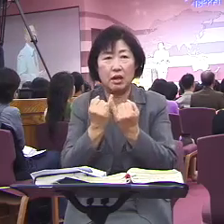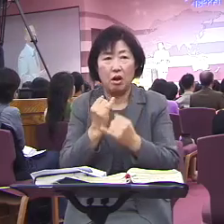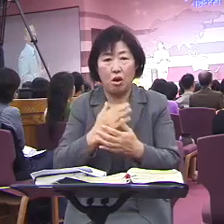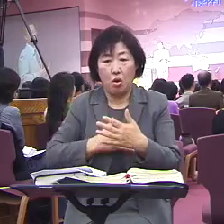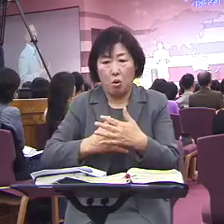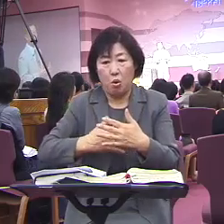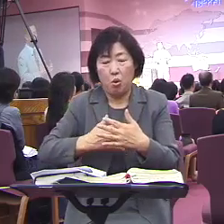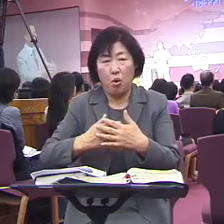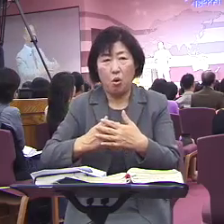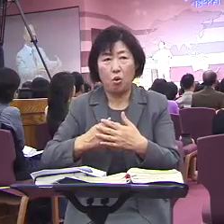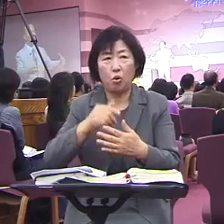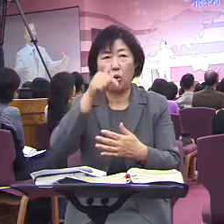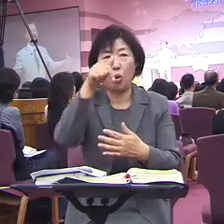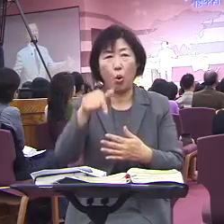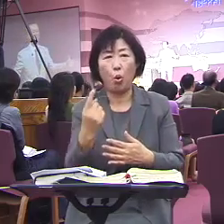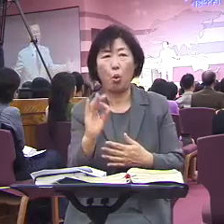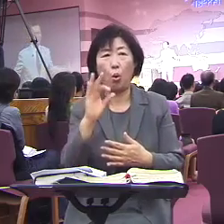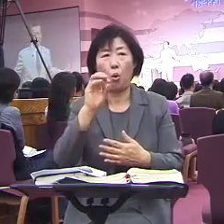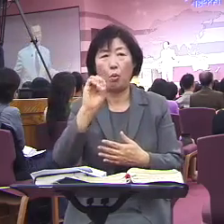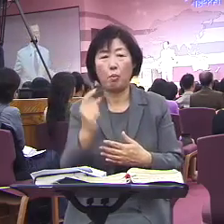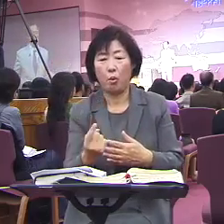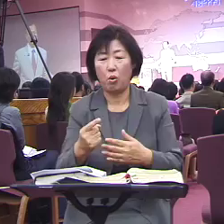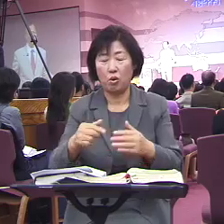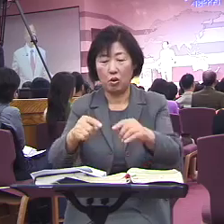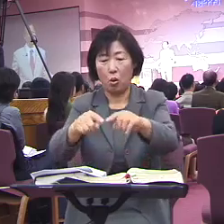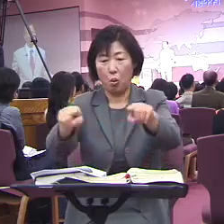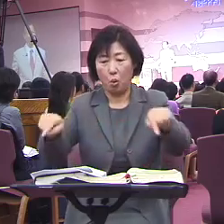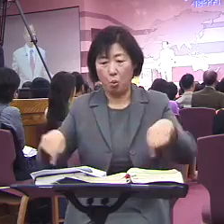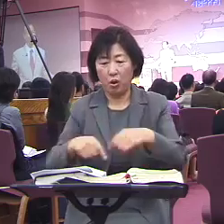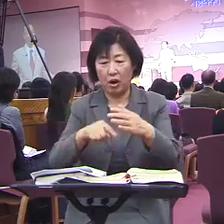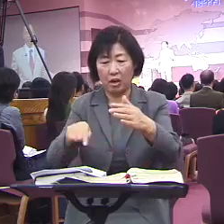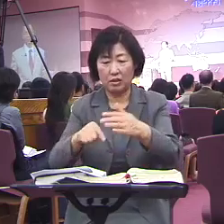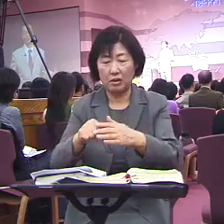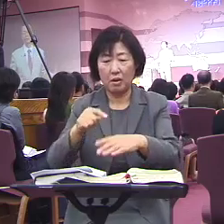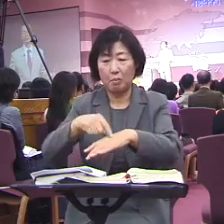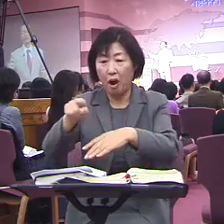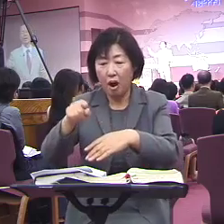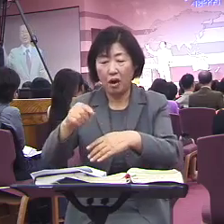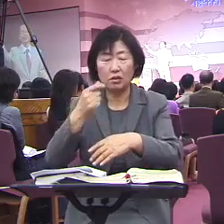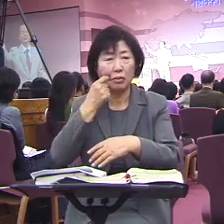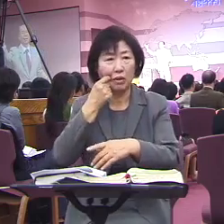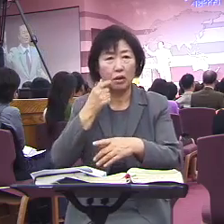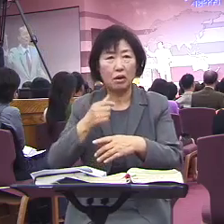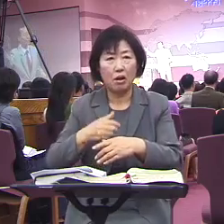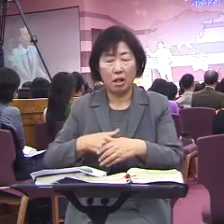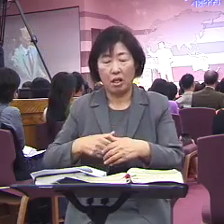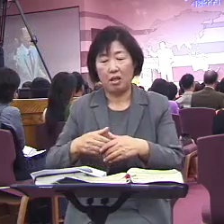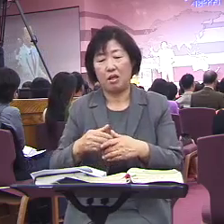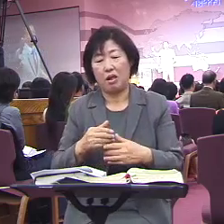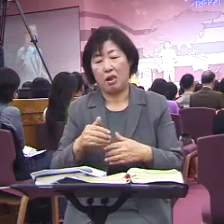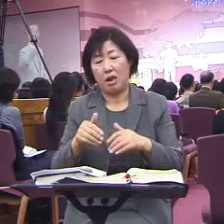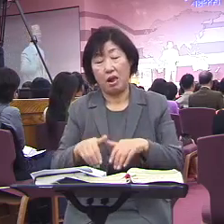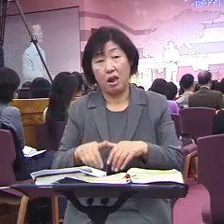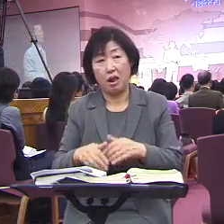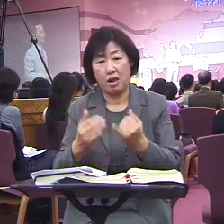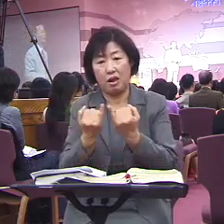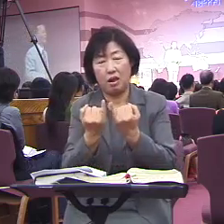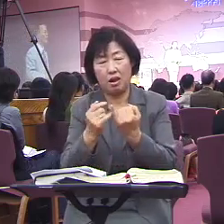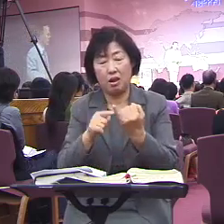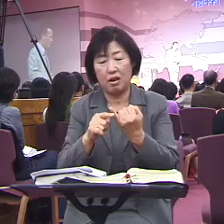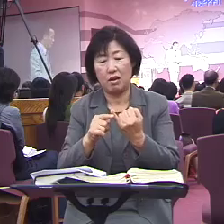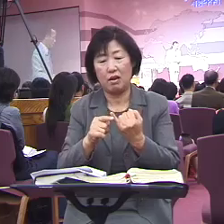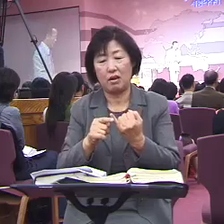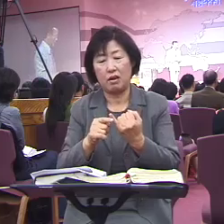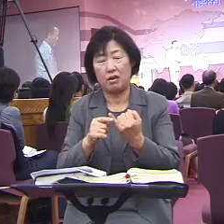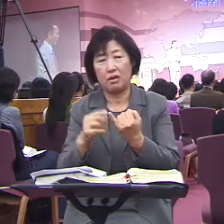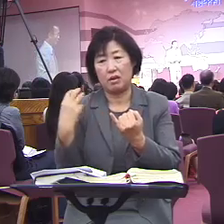질려가고 전혀 그 원 밖에서 나오지 못합니다. 그리고 어떻게 해서든지 그 하인, 자기를